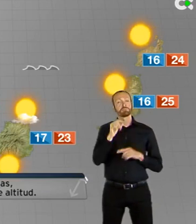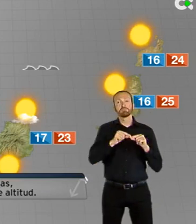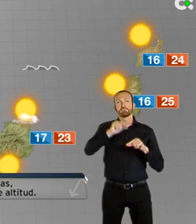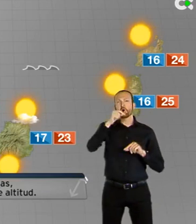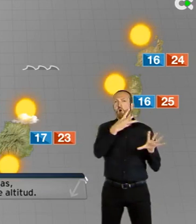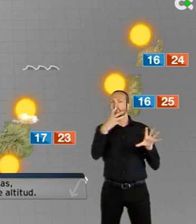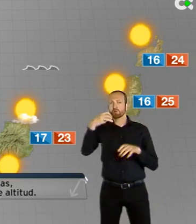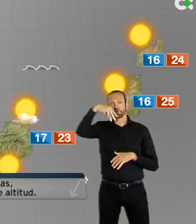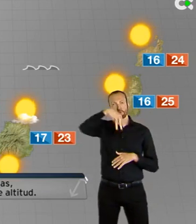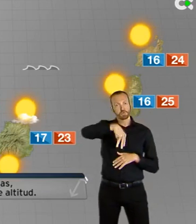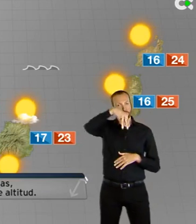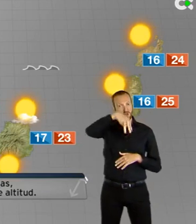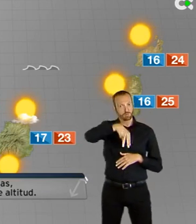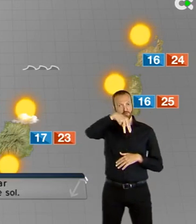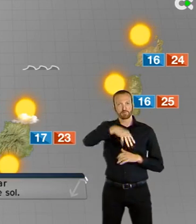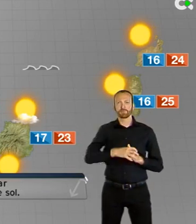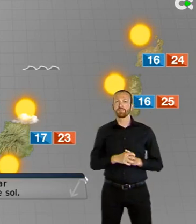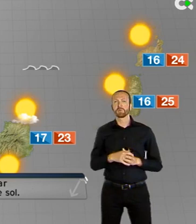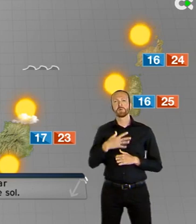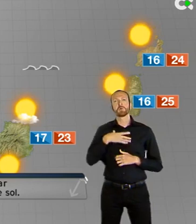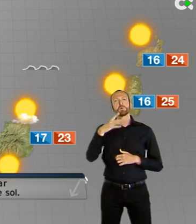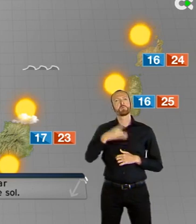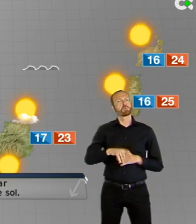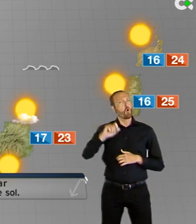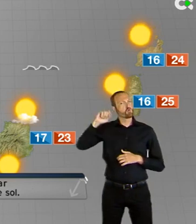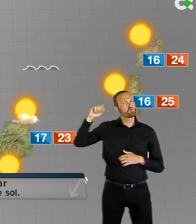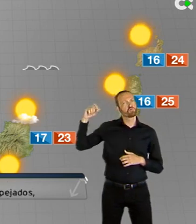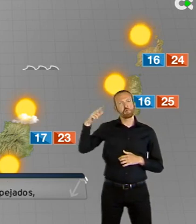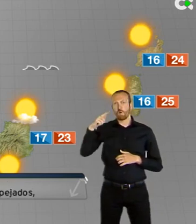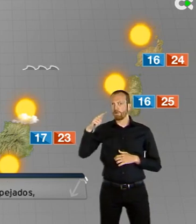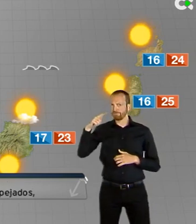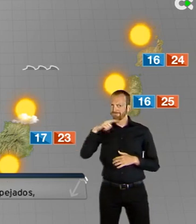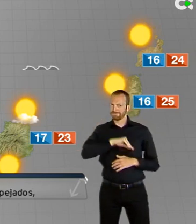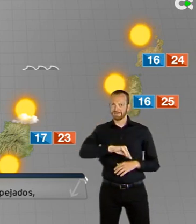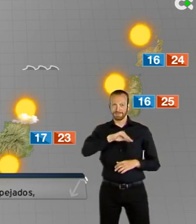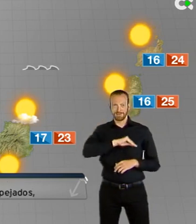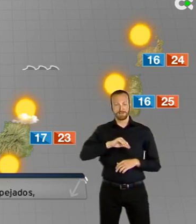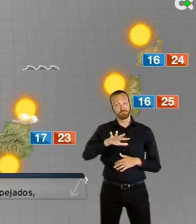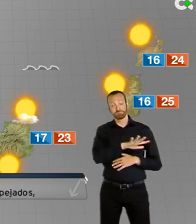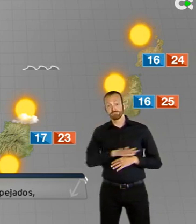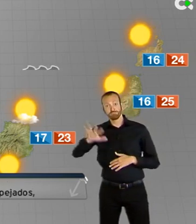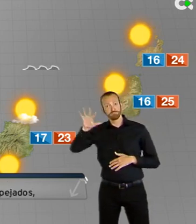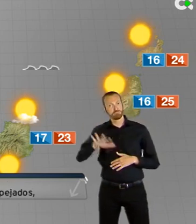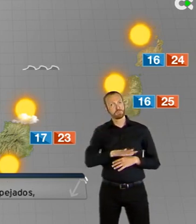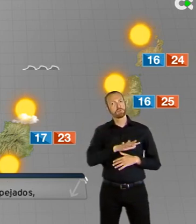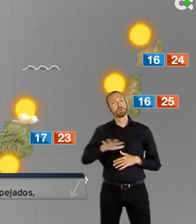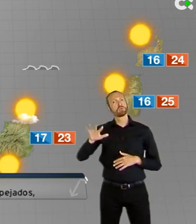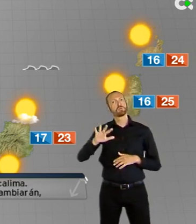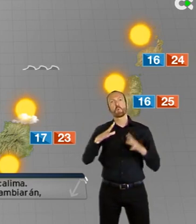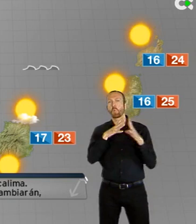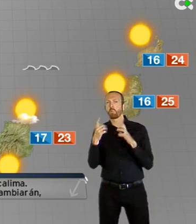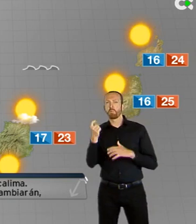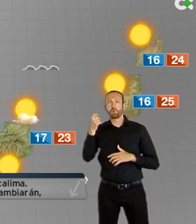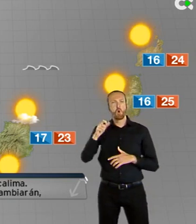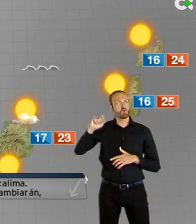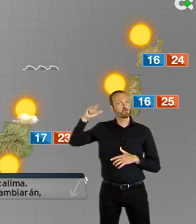de 800 metros de altitud. Nos dejarán disfrutar de numerosas horas de sol. En el resto, cielos poco nubosos o despejados con